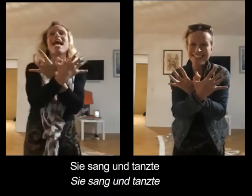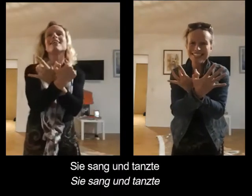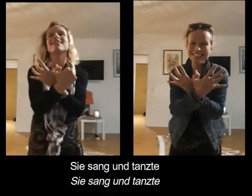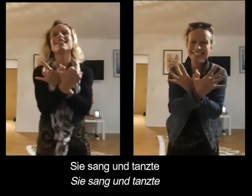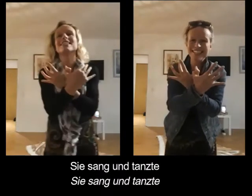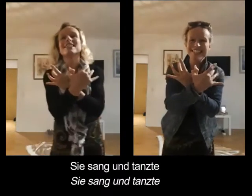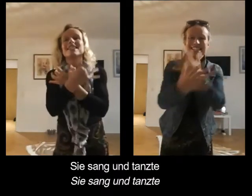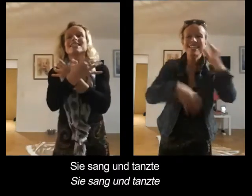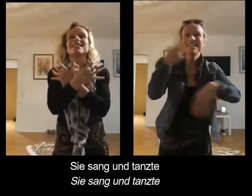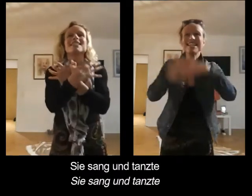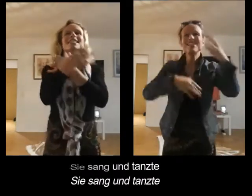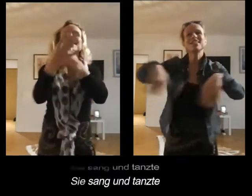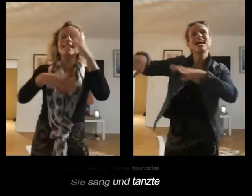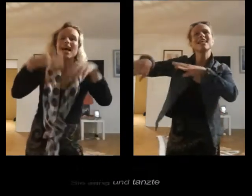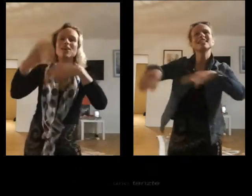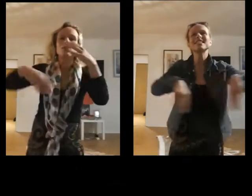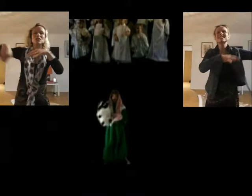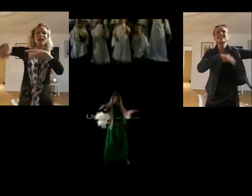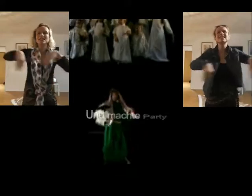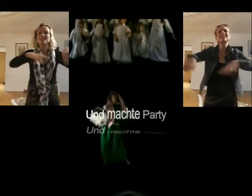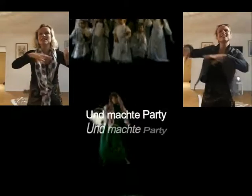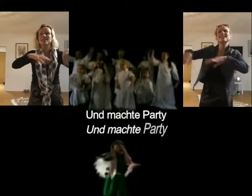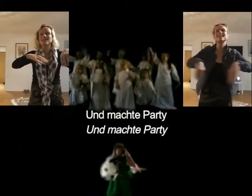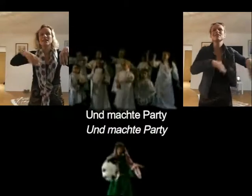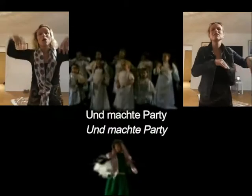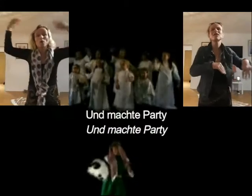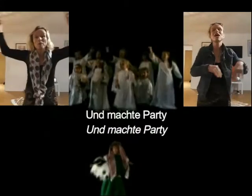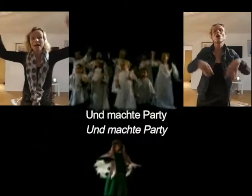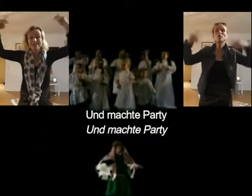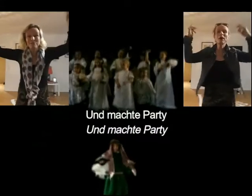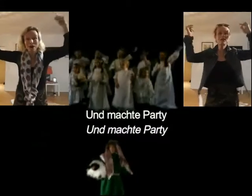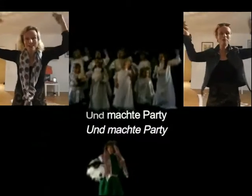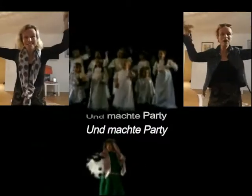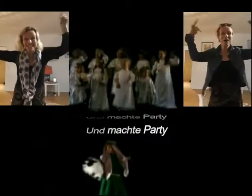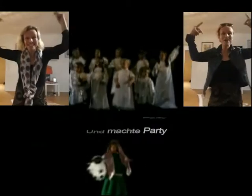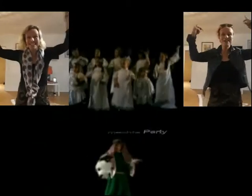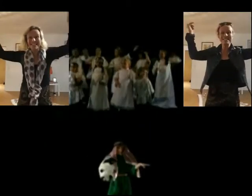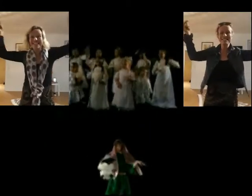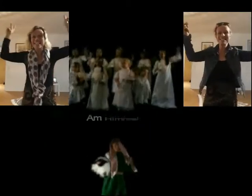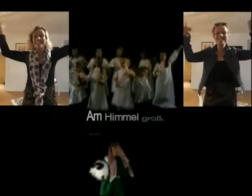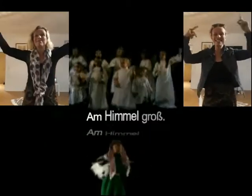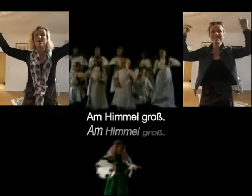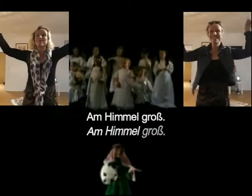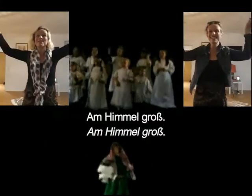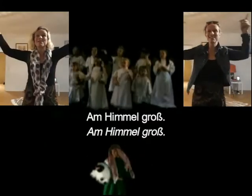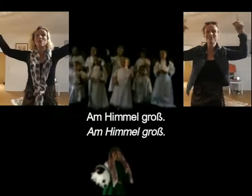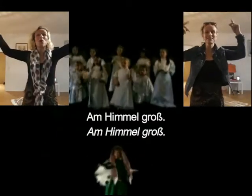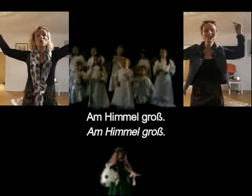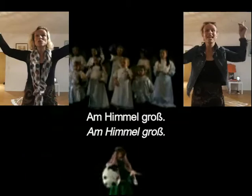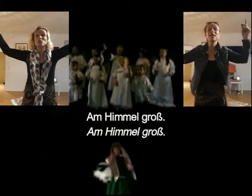tanzte und machte Party im Himmel